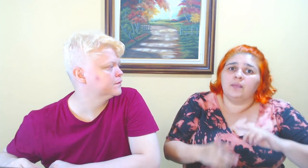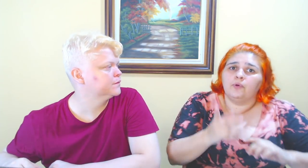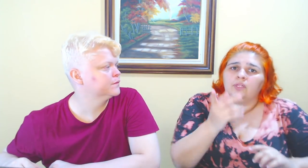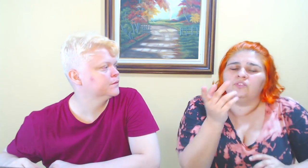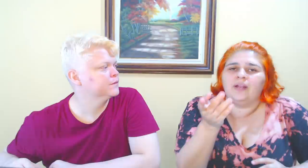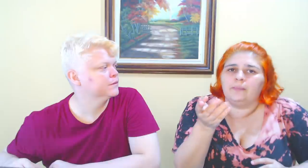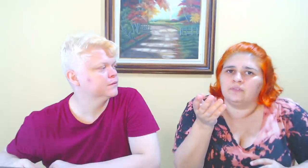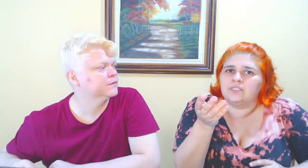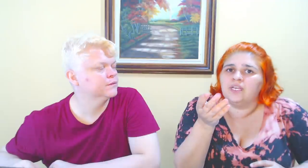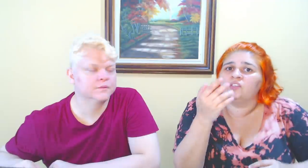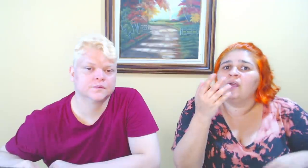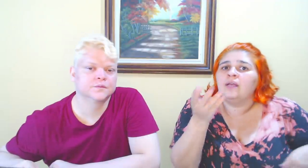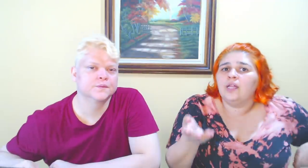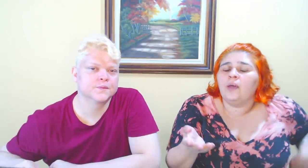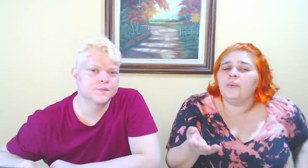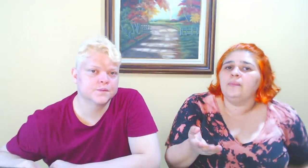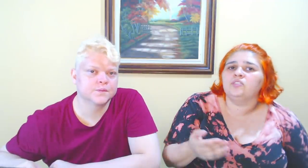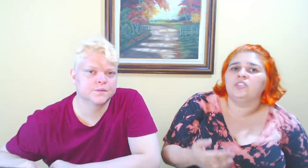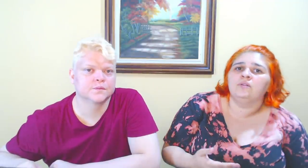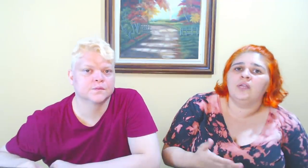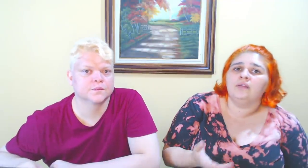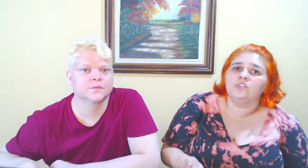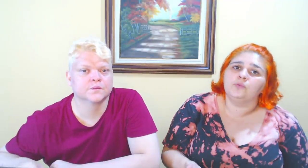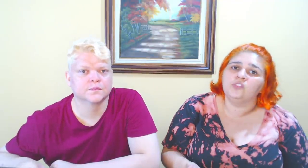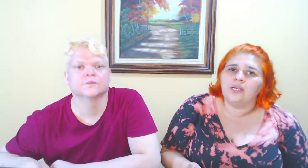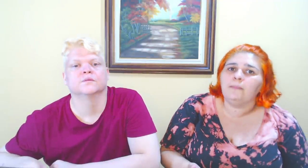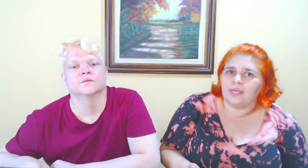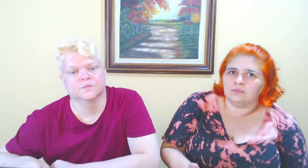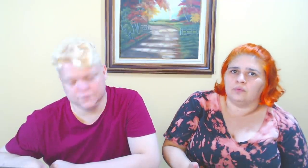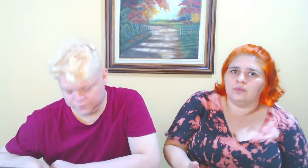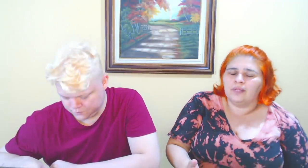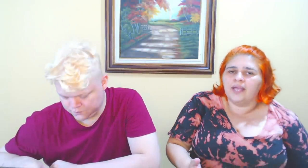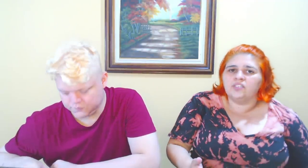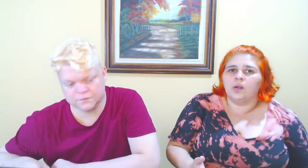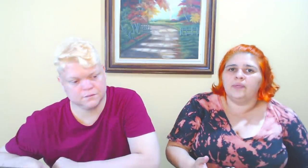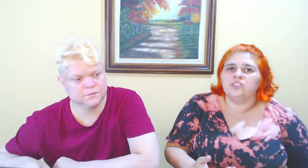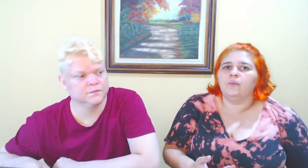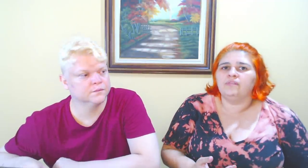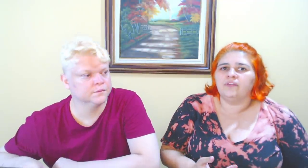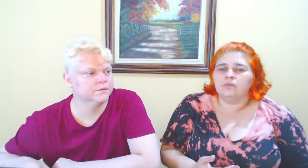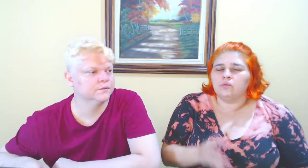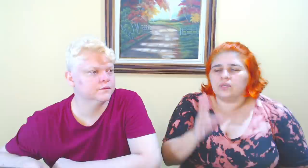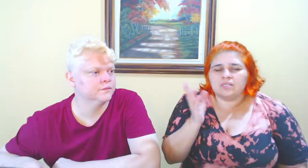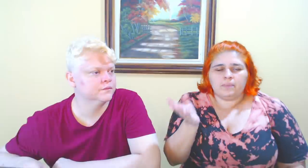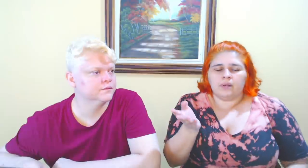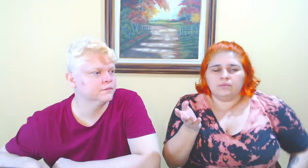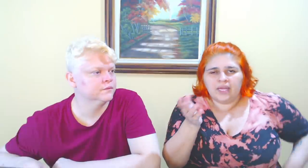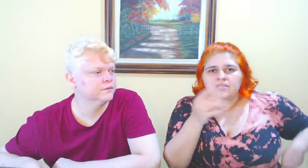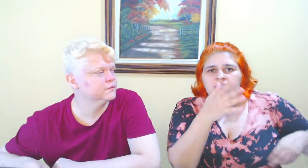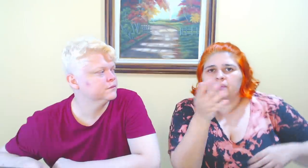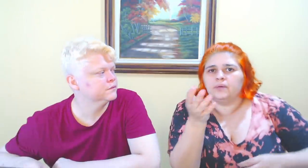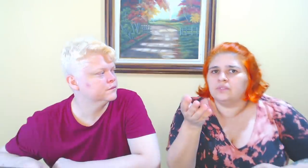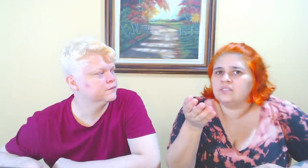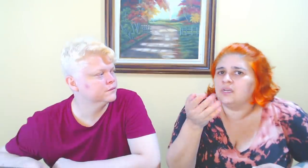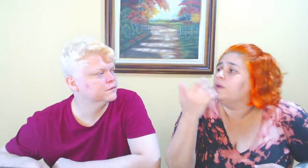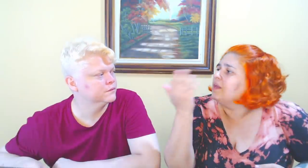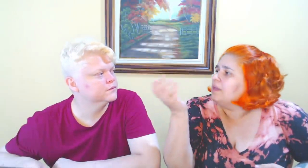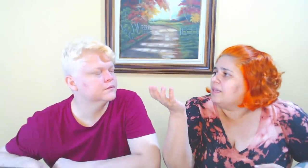importante falar para vocês Não é permitido nenhum tipo de alimento Geralmente é um evento Que sempre acontece Sempre aconteceu E